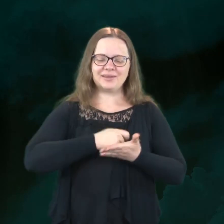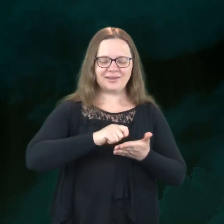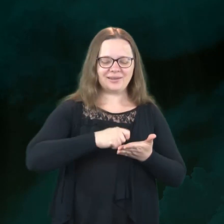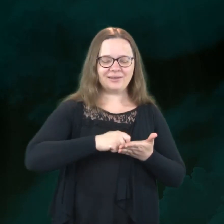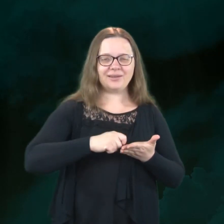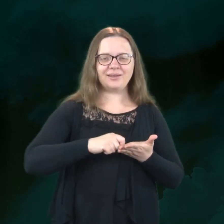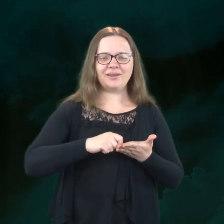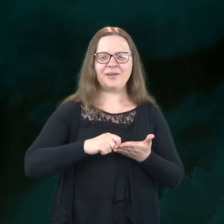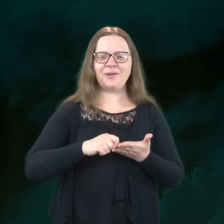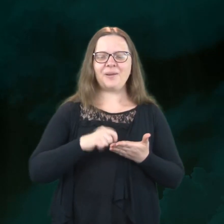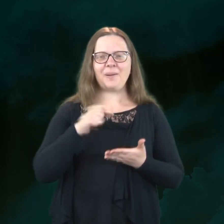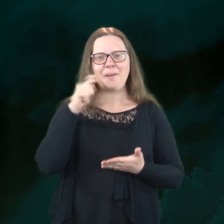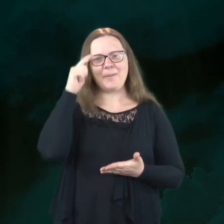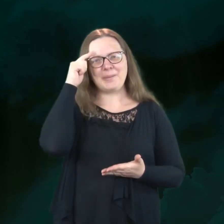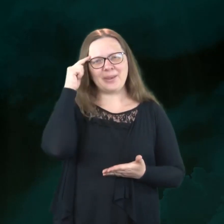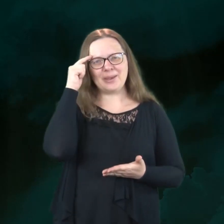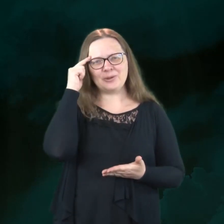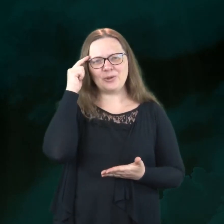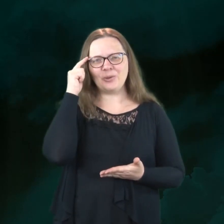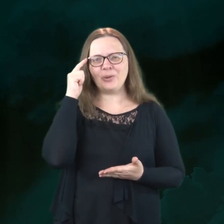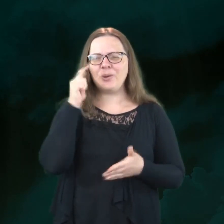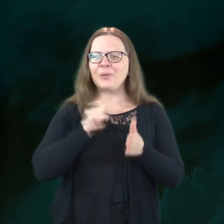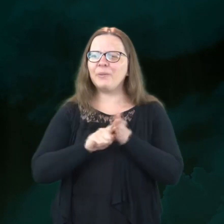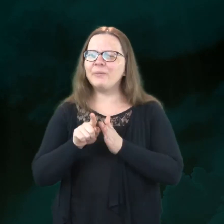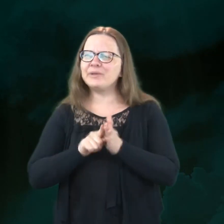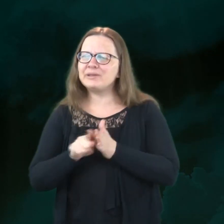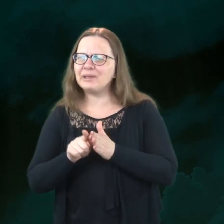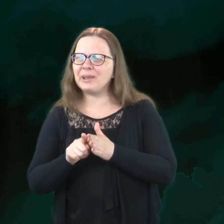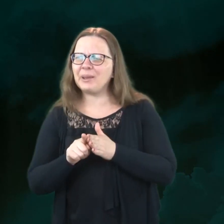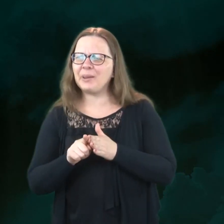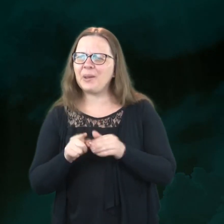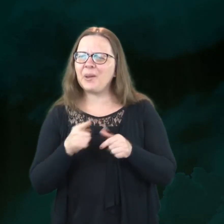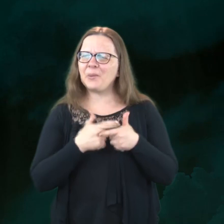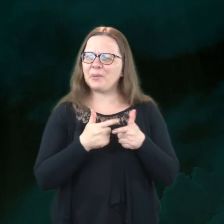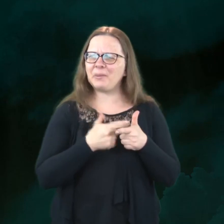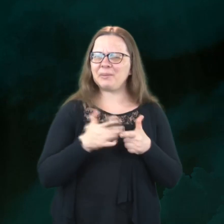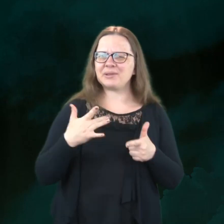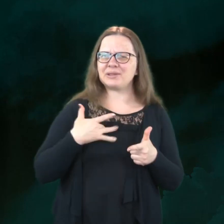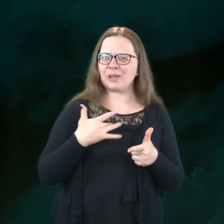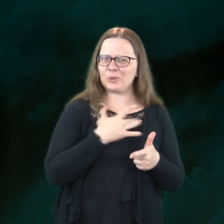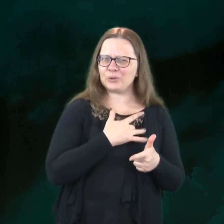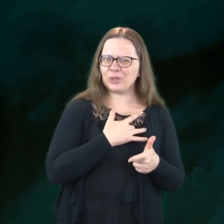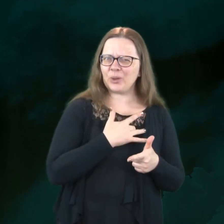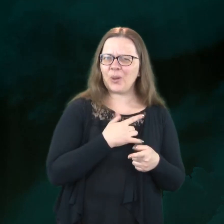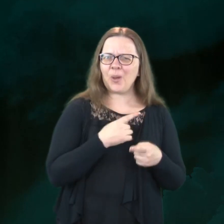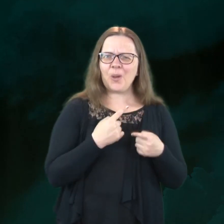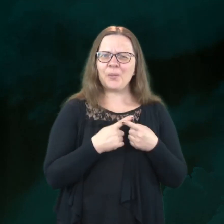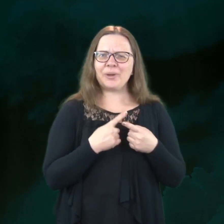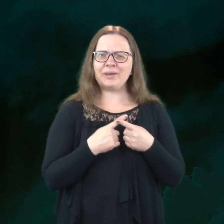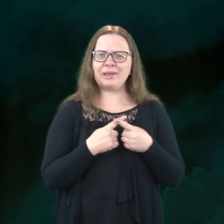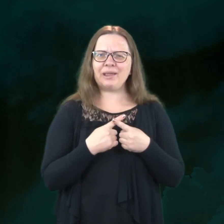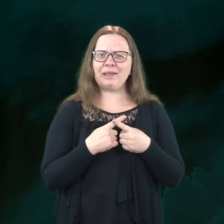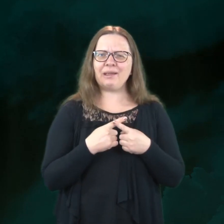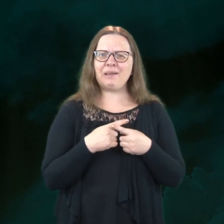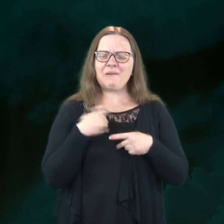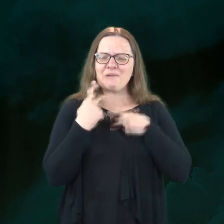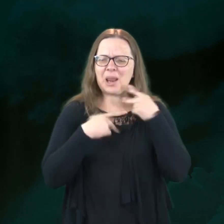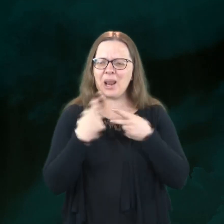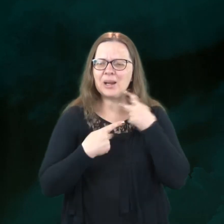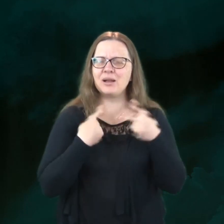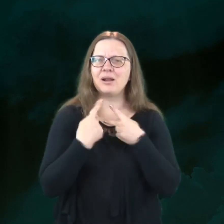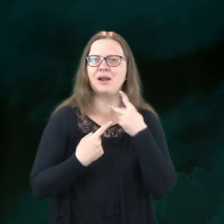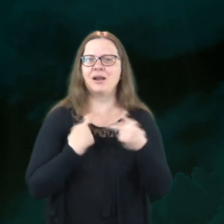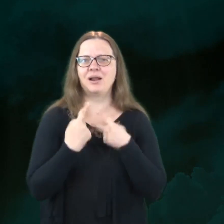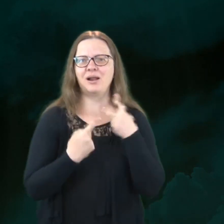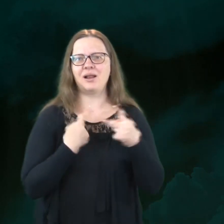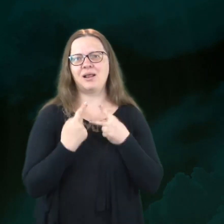que você está com problema de saúde? Você está muito afoito, você está perdendo, né, fôlego quando ele fala, não estou com Covid